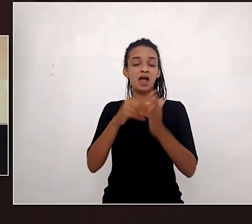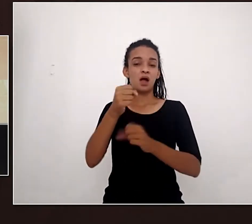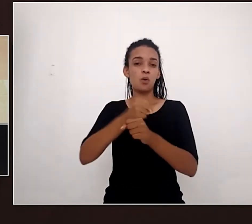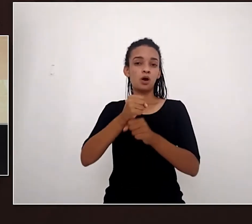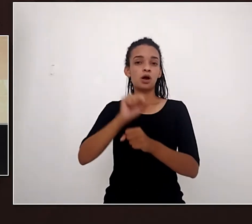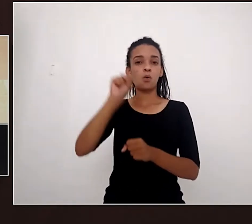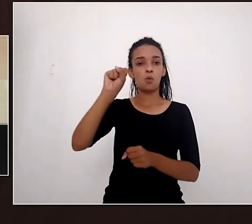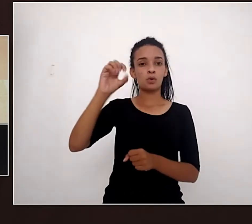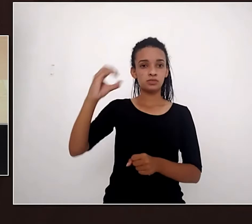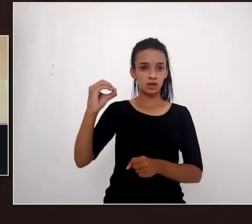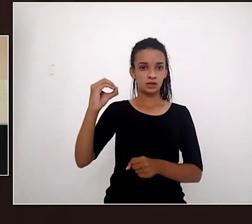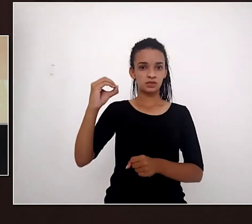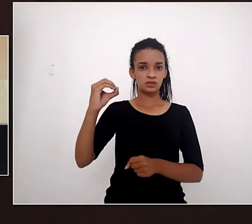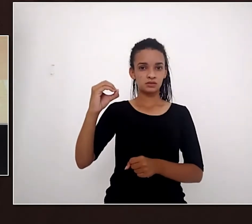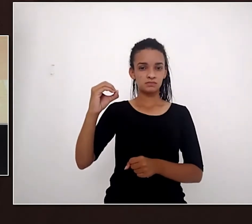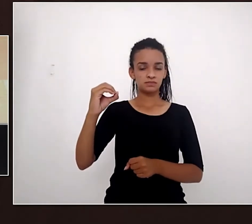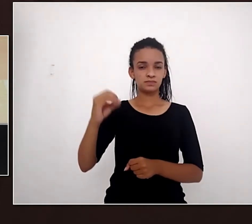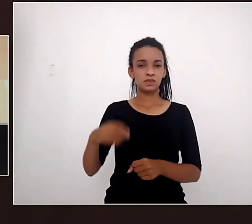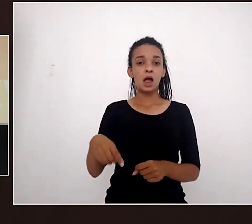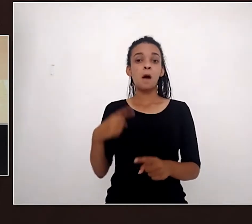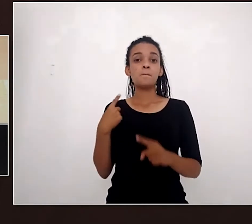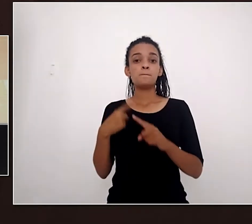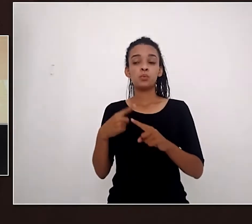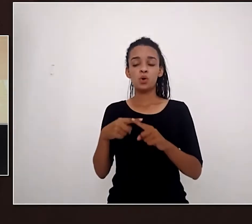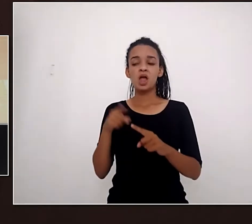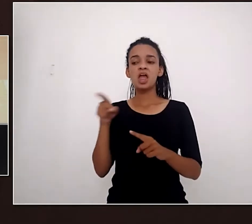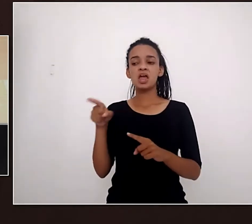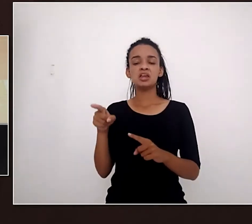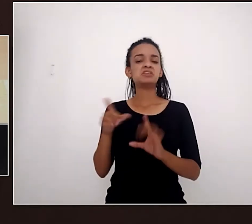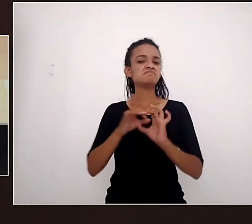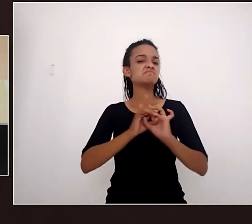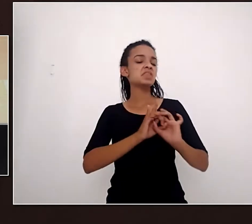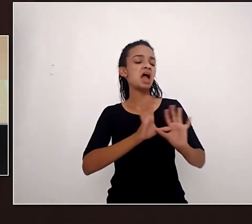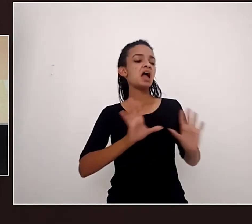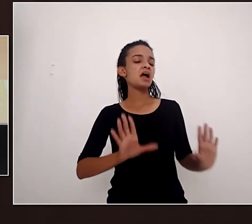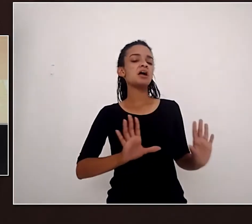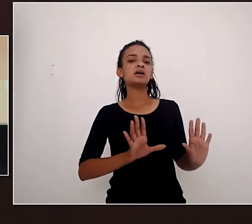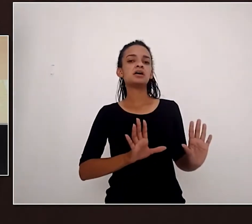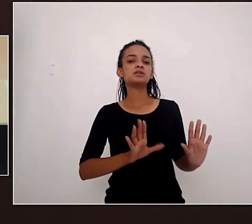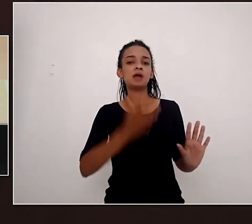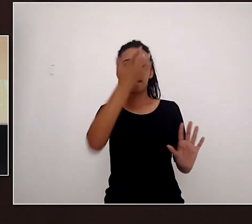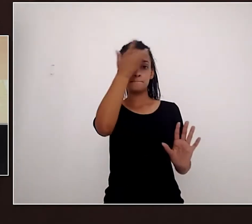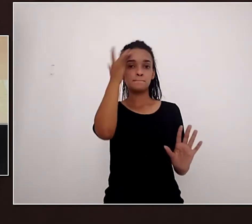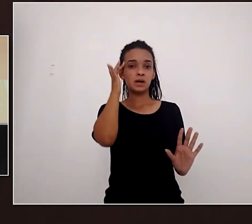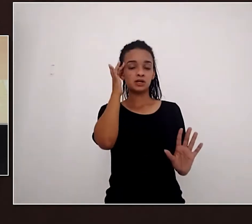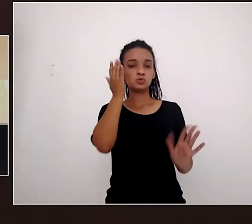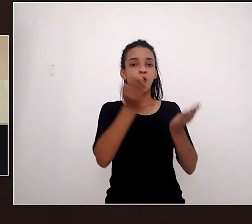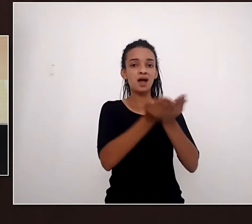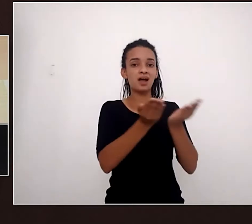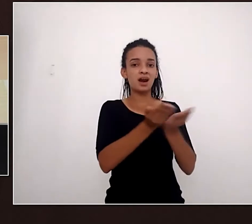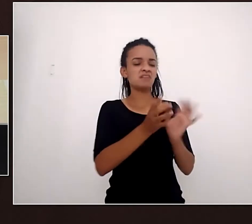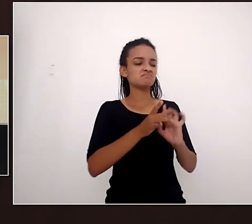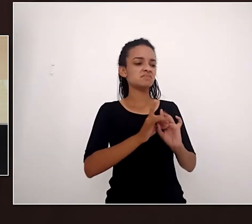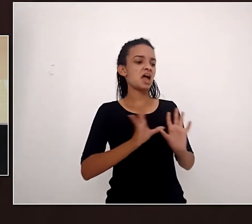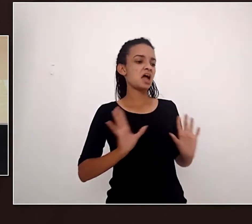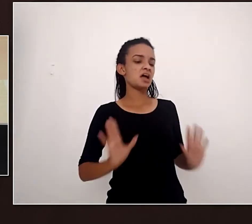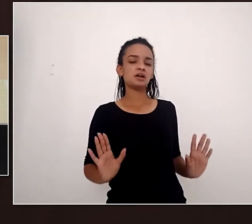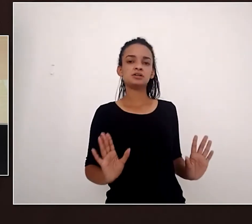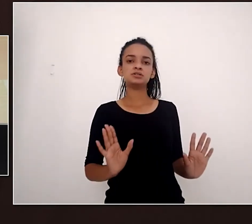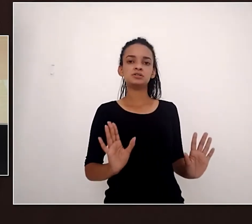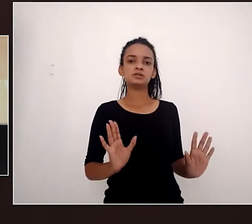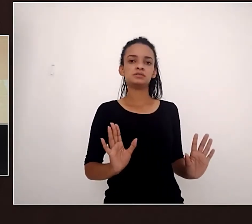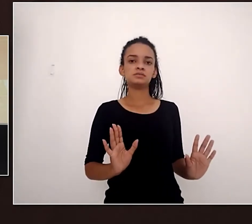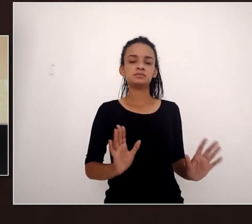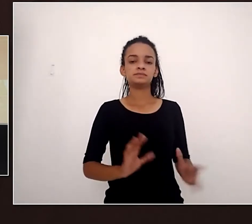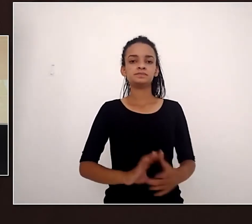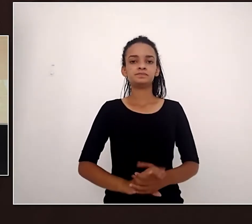eles toleravam os cristãos. E nesse momento, irmãos, os cristãos cresceram muito. Nesse período, cresceram